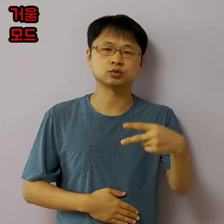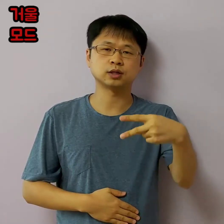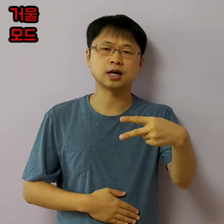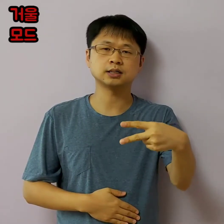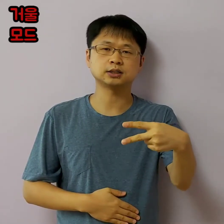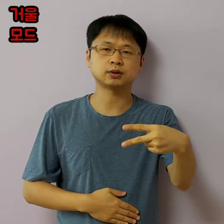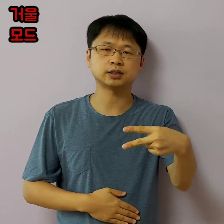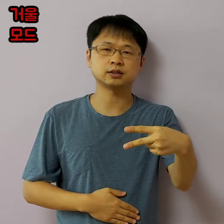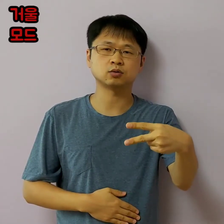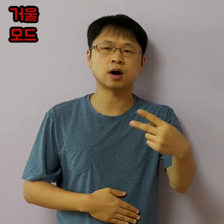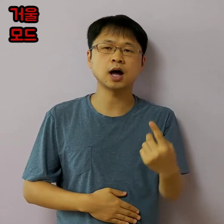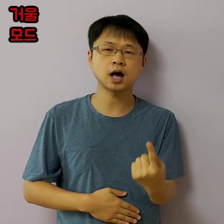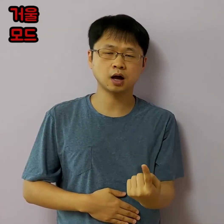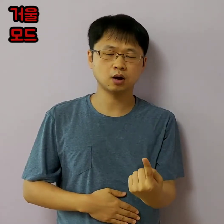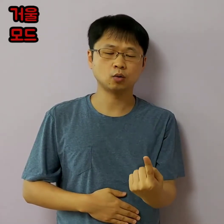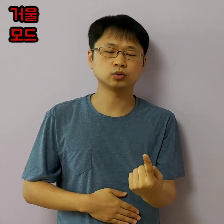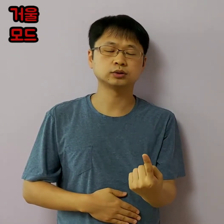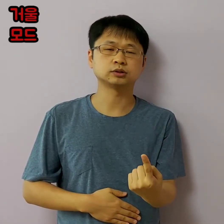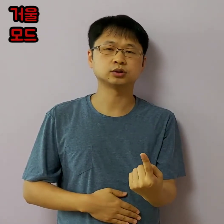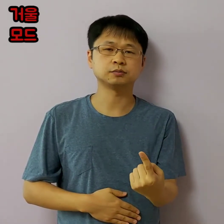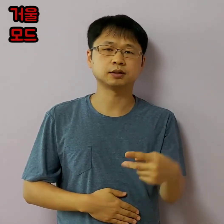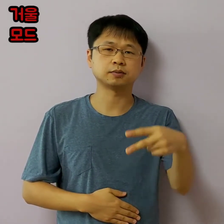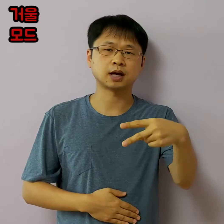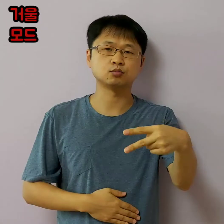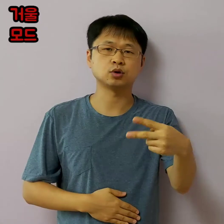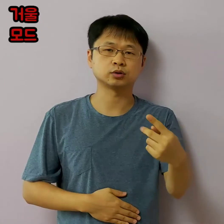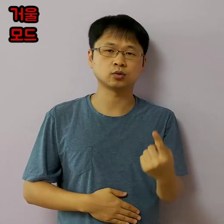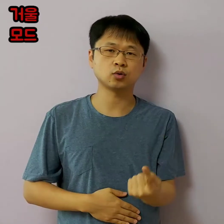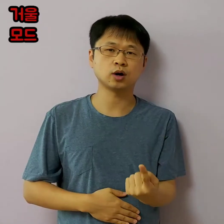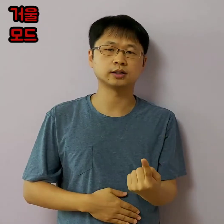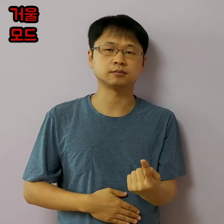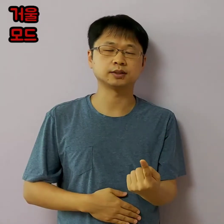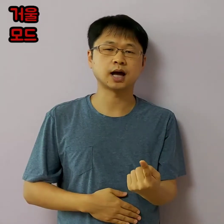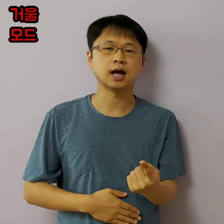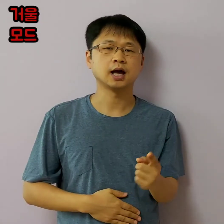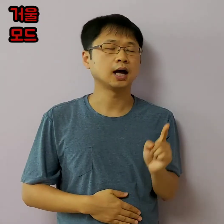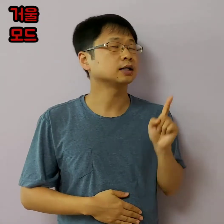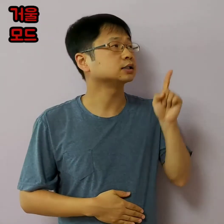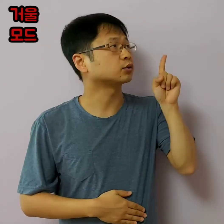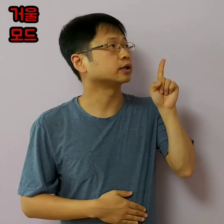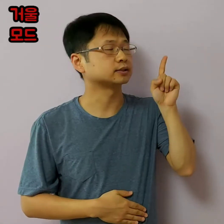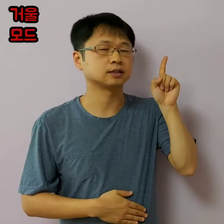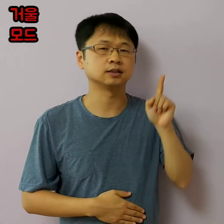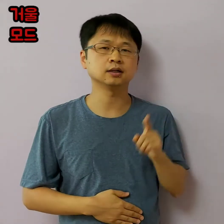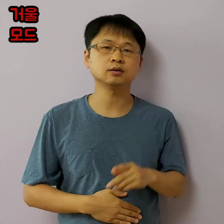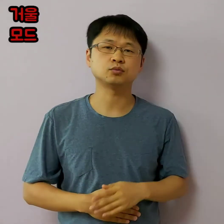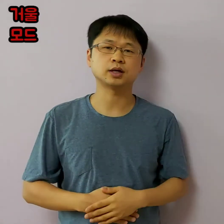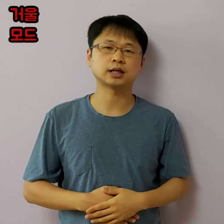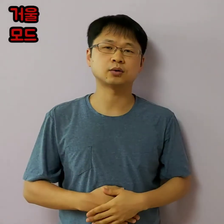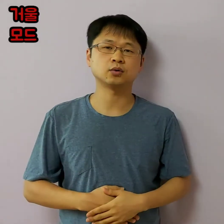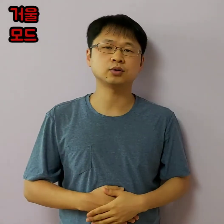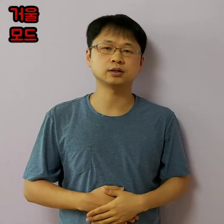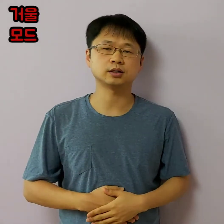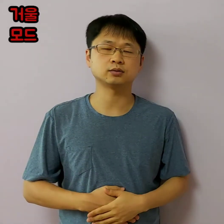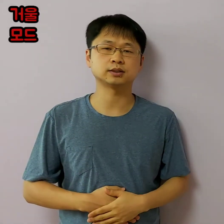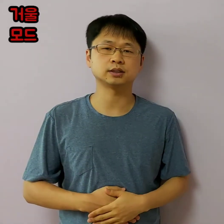수어는 한글지와 디귿과 오를 써주시면 됩니다. 무엇도 하는 겁니다. 한글지와 영상은 위에 따로 링크해